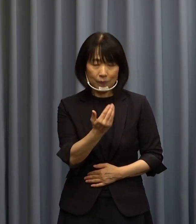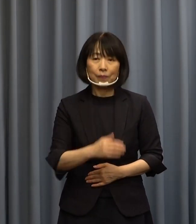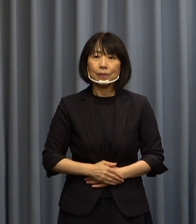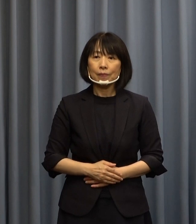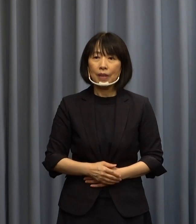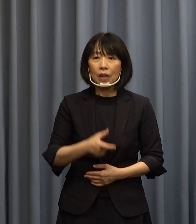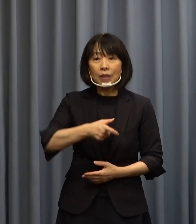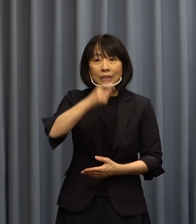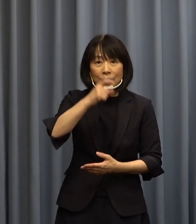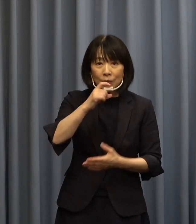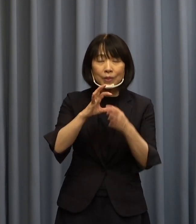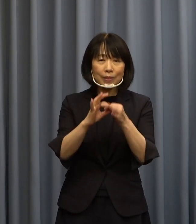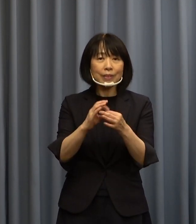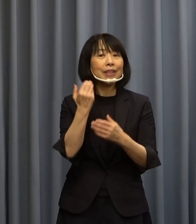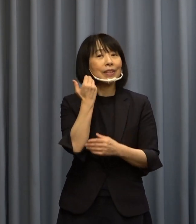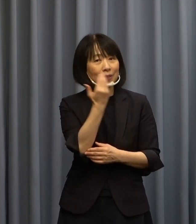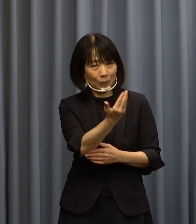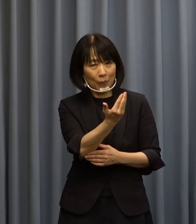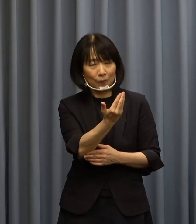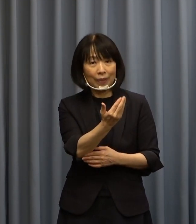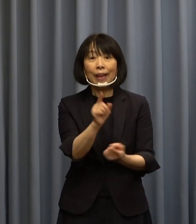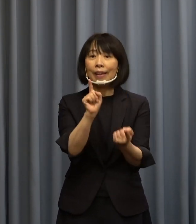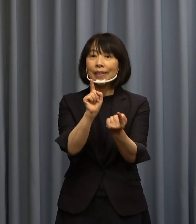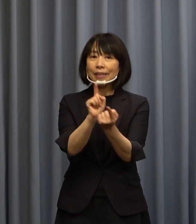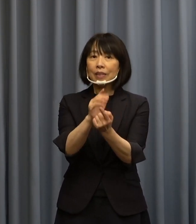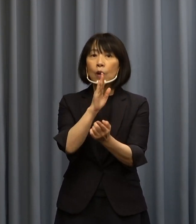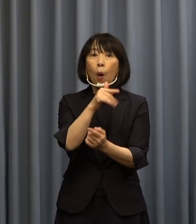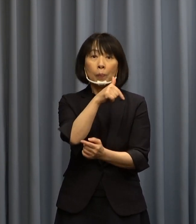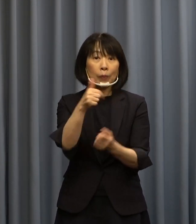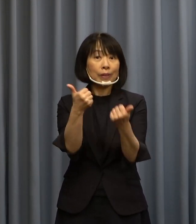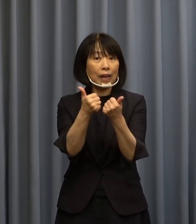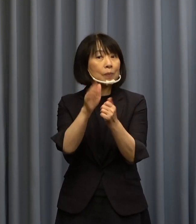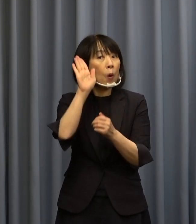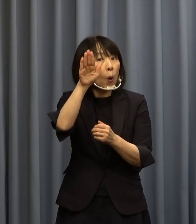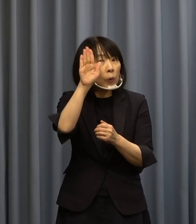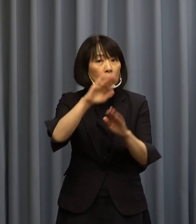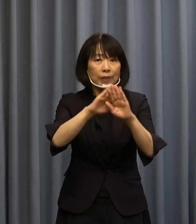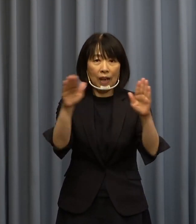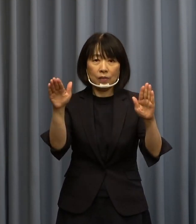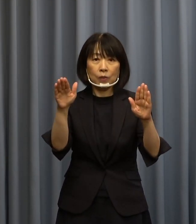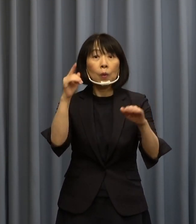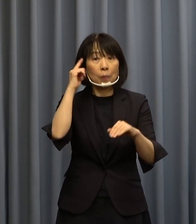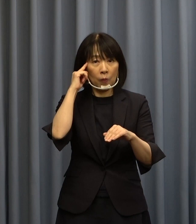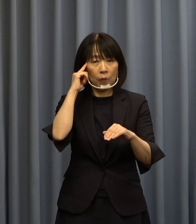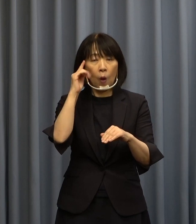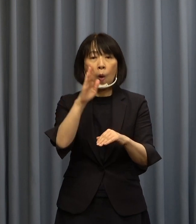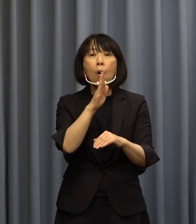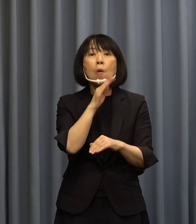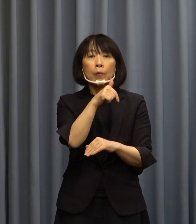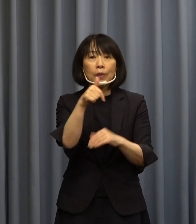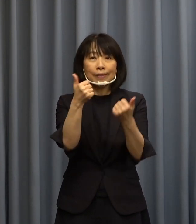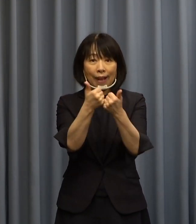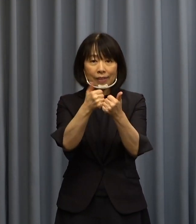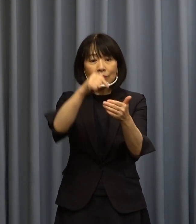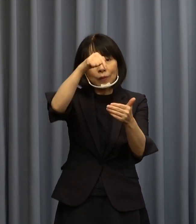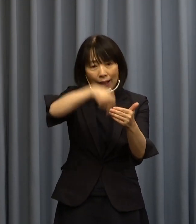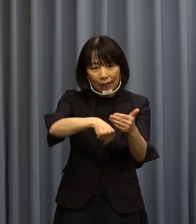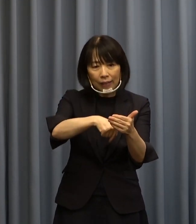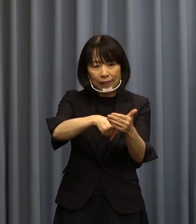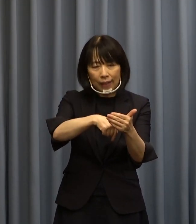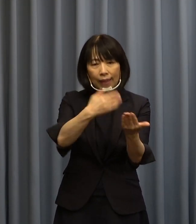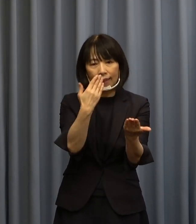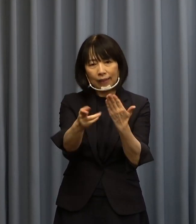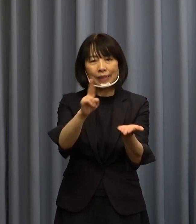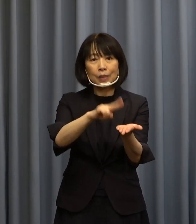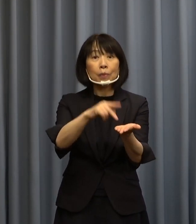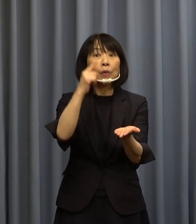酒の関係なんですけれども対策本部会議近々あると思うんですけれどもそこで決定することだとは思うんですが県とし